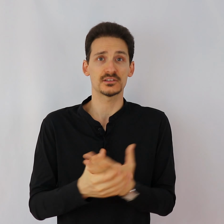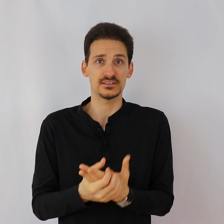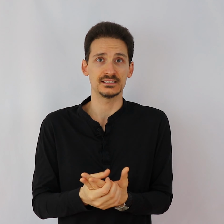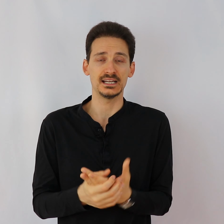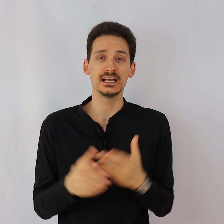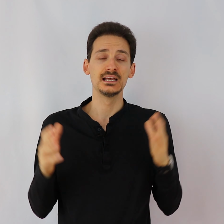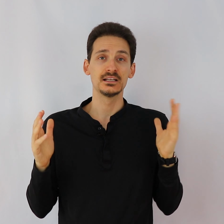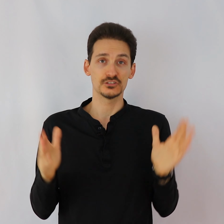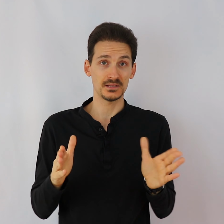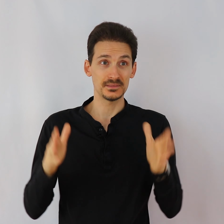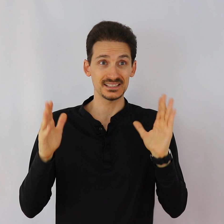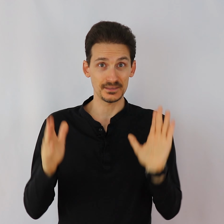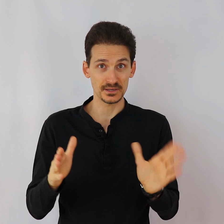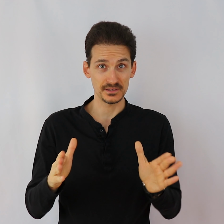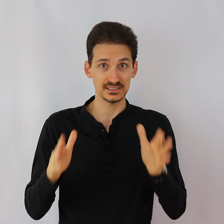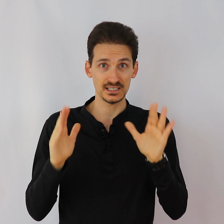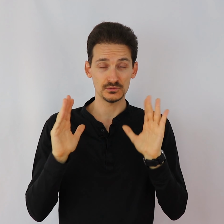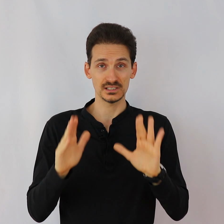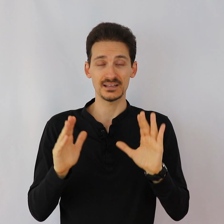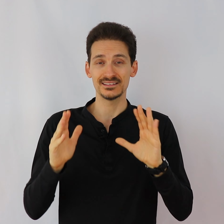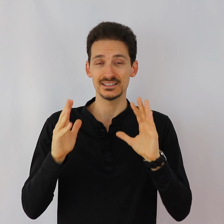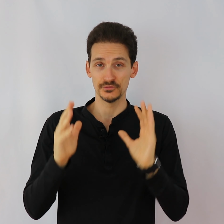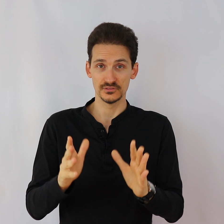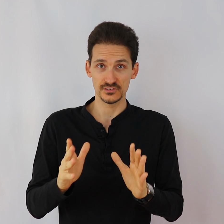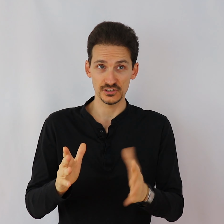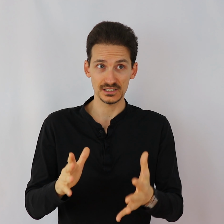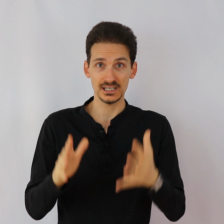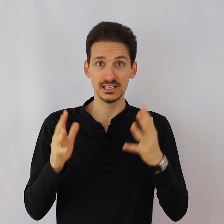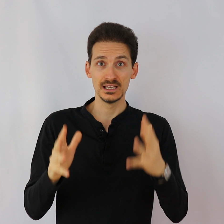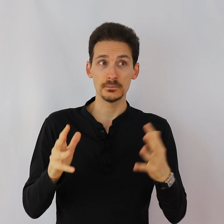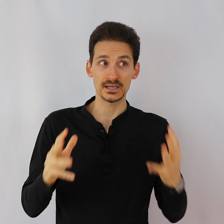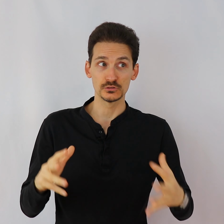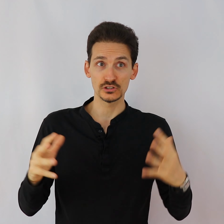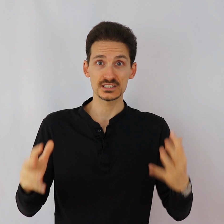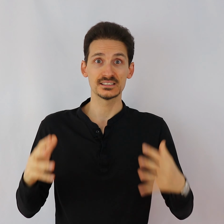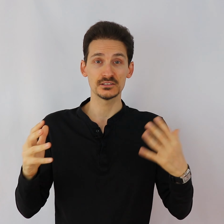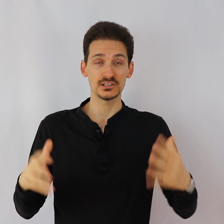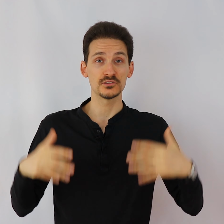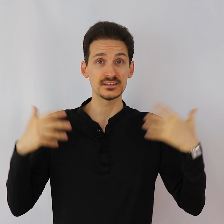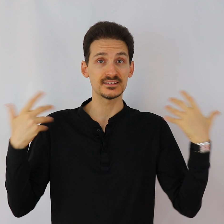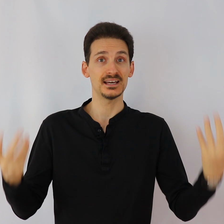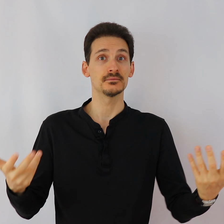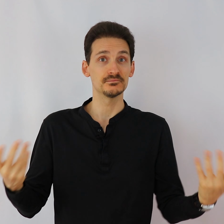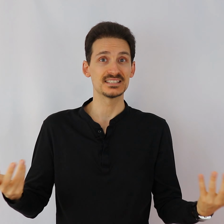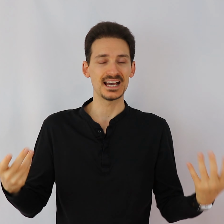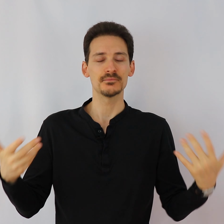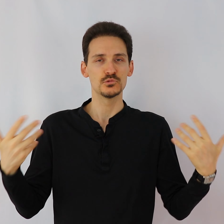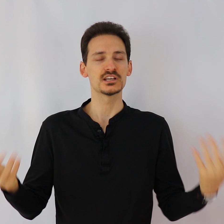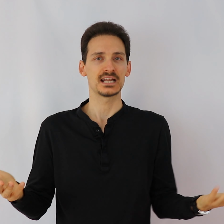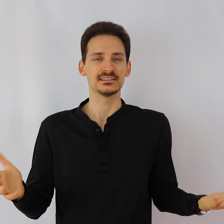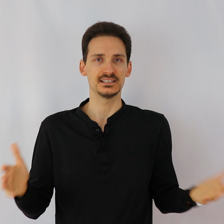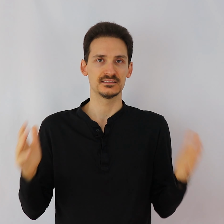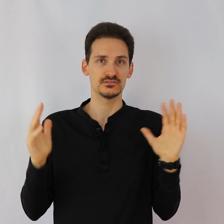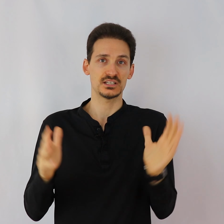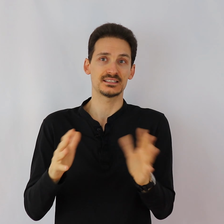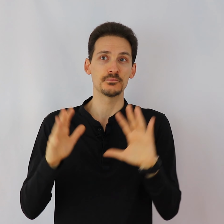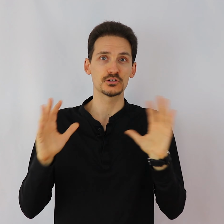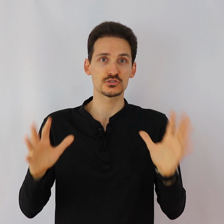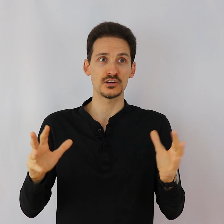etcétera normalmente la preventa únicamente funciona para autores que tiene una audiencia ya muy grande o sea tampoco es una